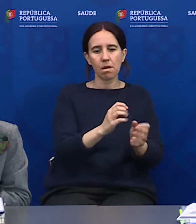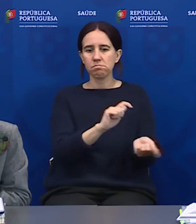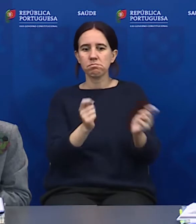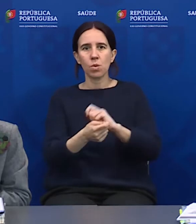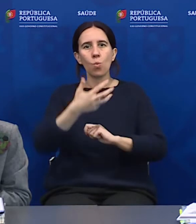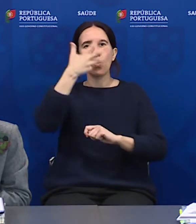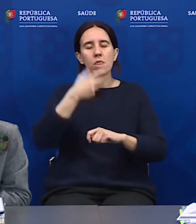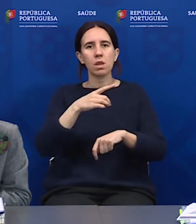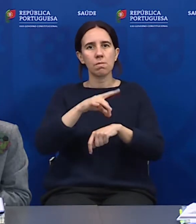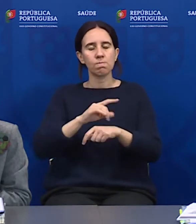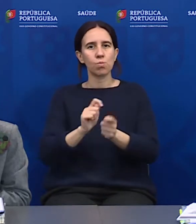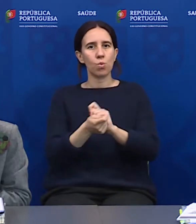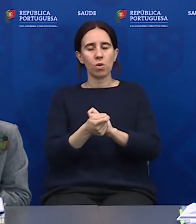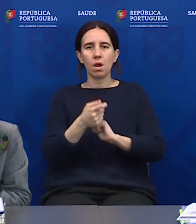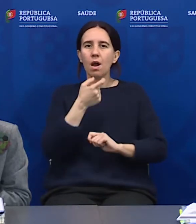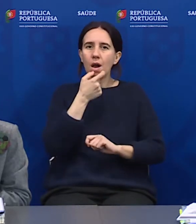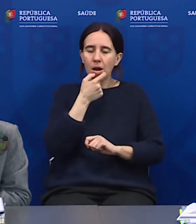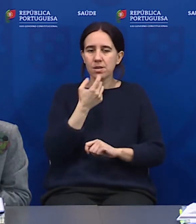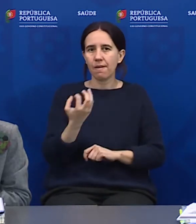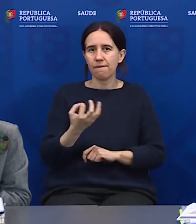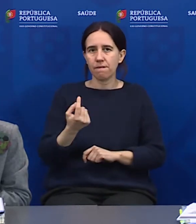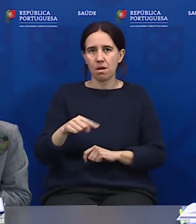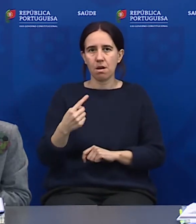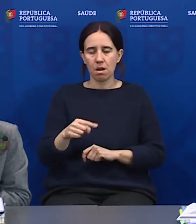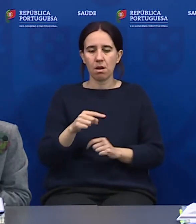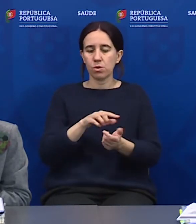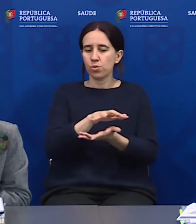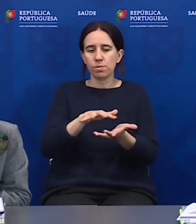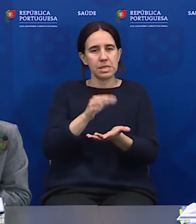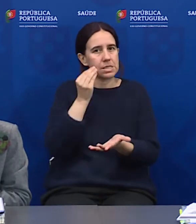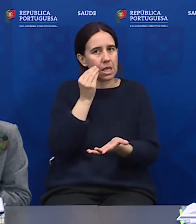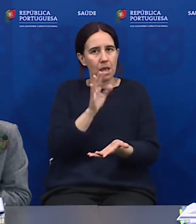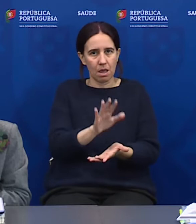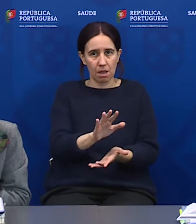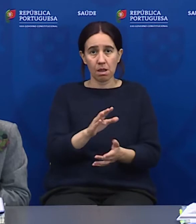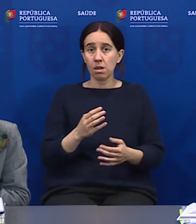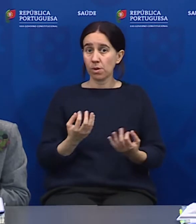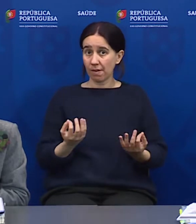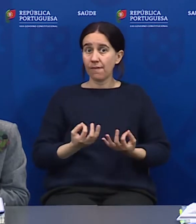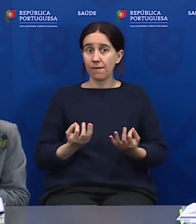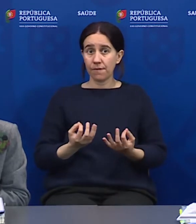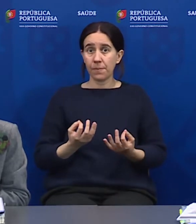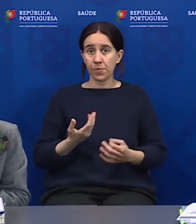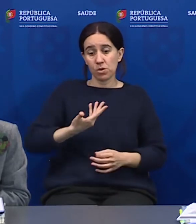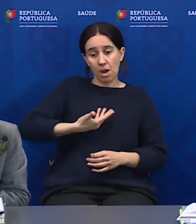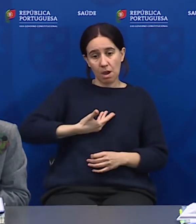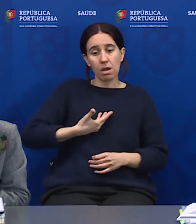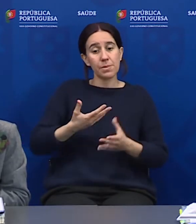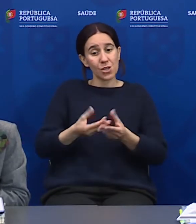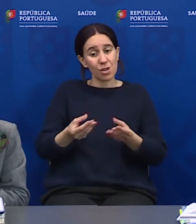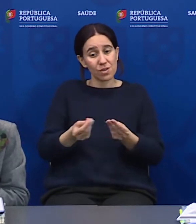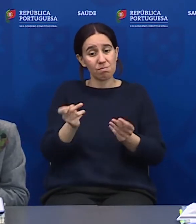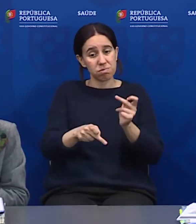dia para o outro sem que exista, de facto, turbulência. E, portanto, estamos cá para resolver